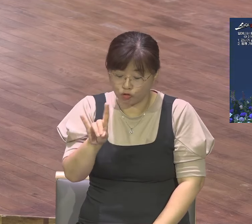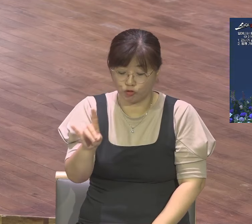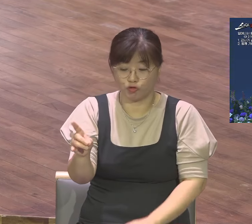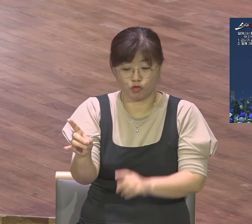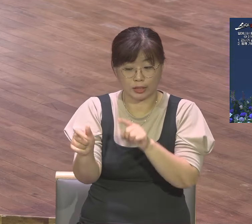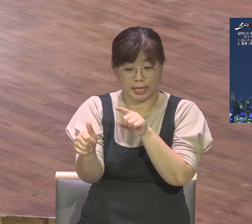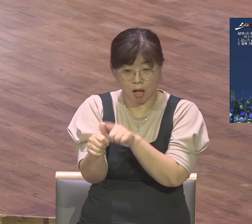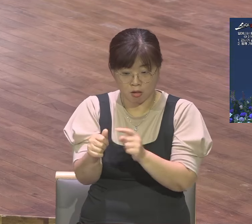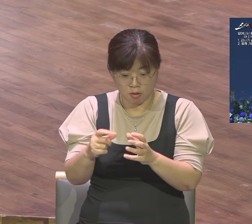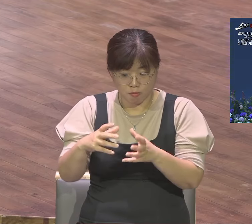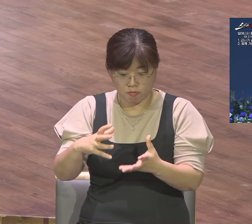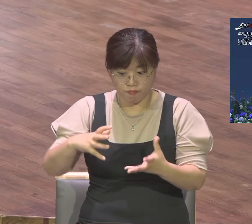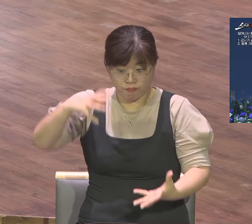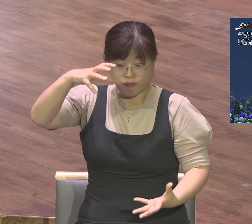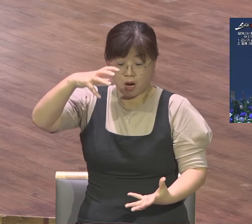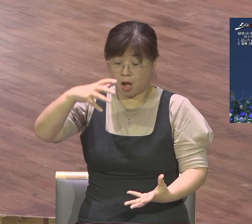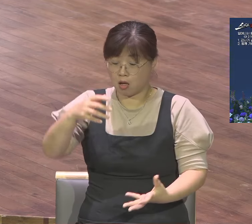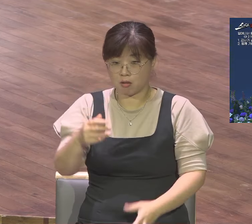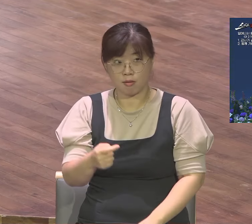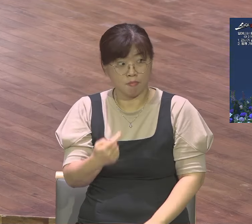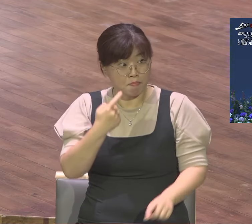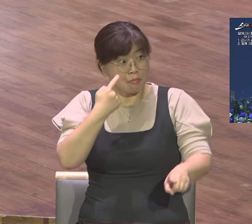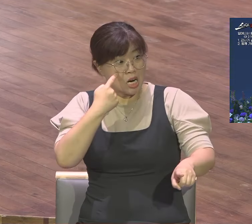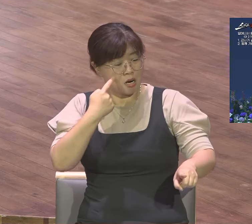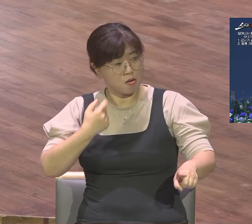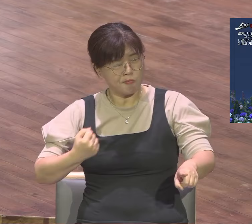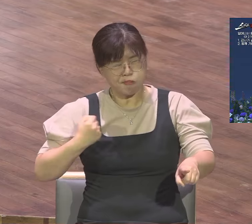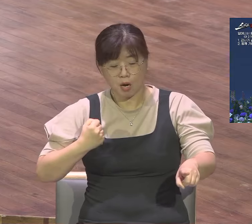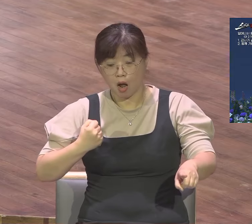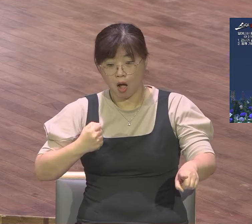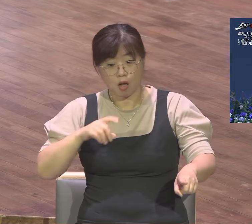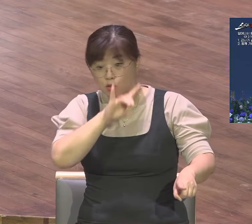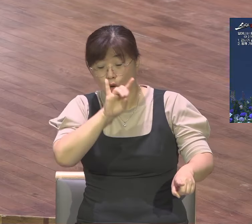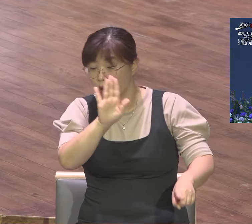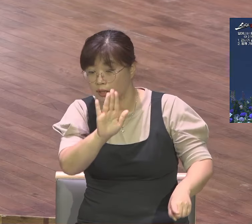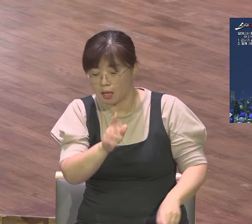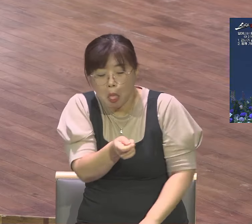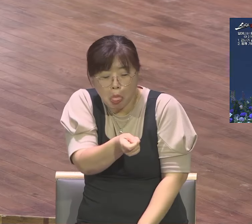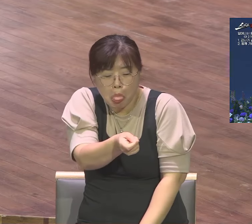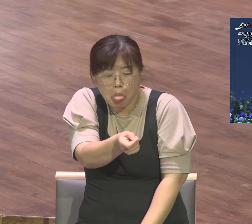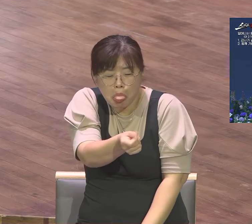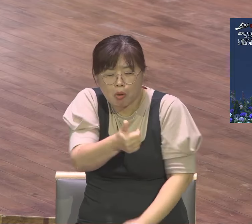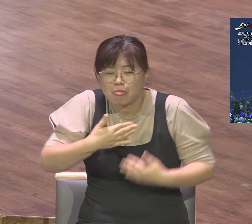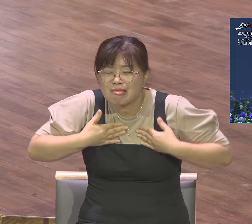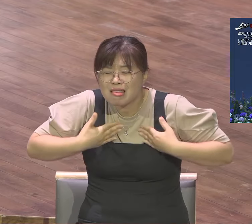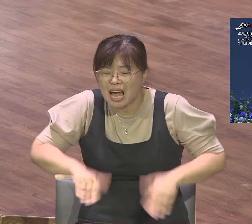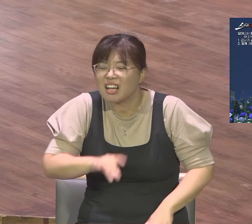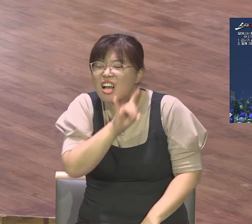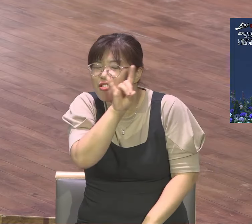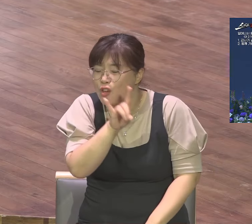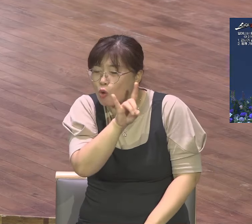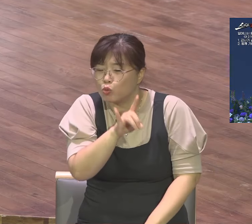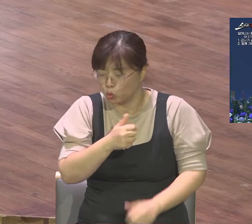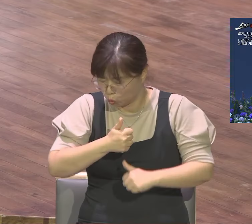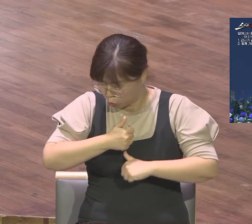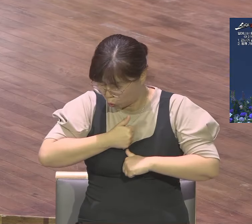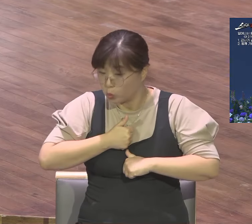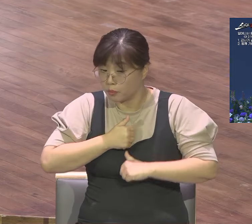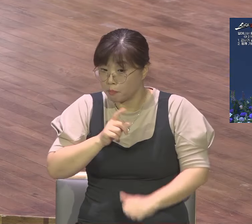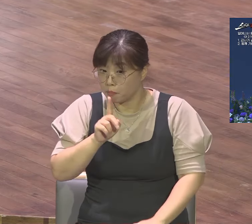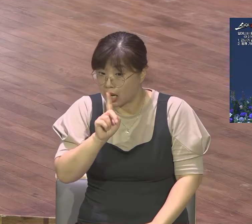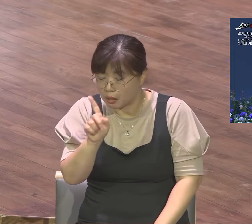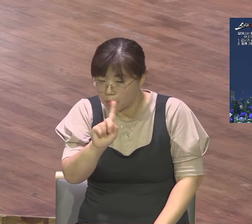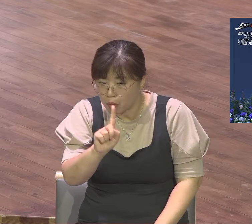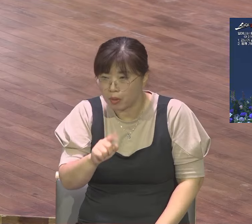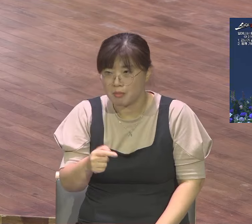성도들 이간식이고 가정을 파괴하는 원인이 큰 문제가 아니라는 거예요. 큰 문제가 아니에요. 오히려 큰 문제가 닥치면